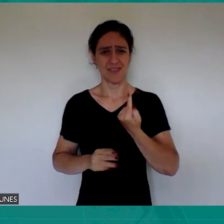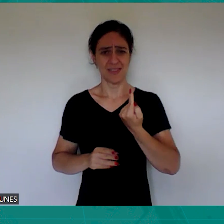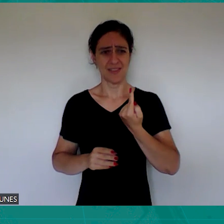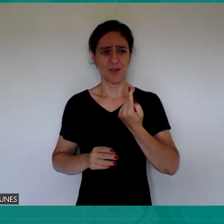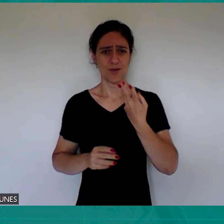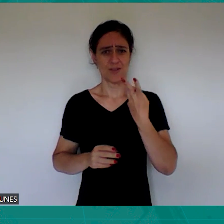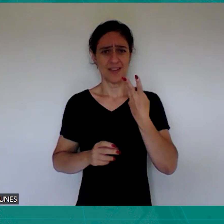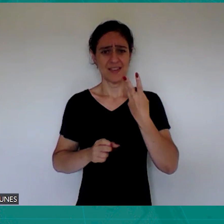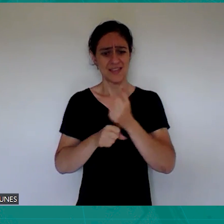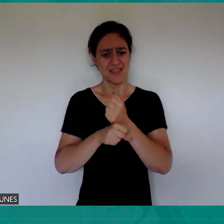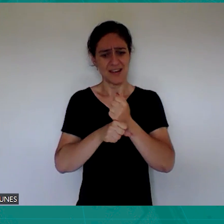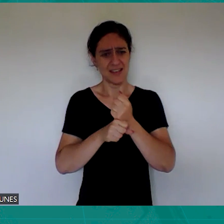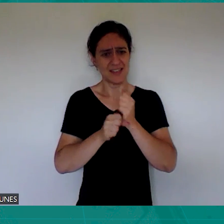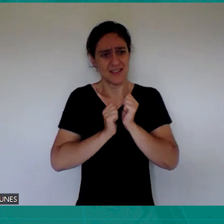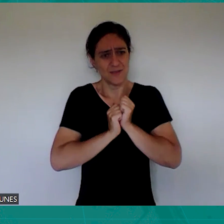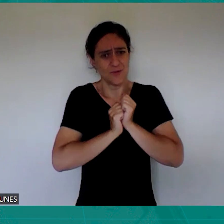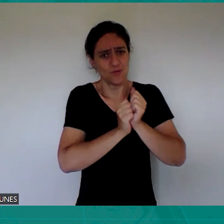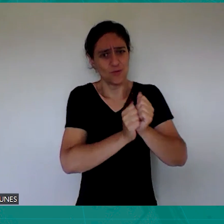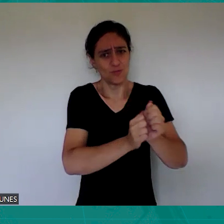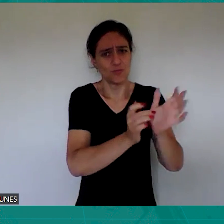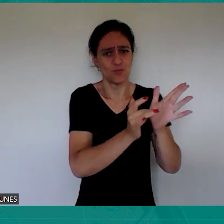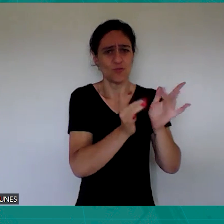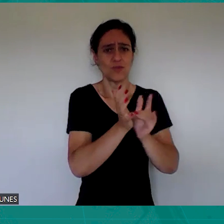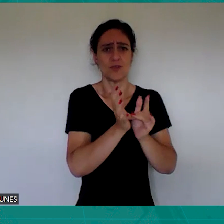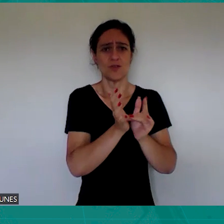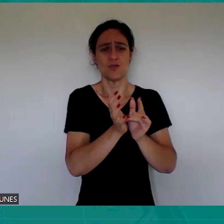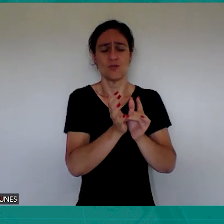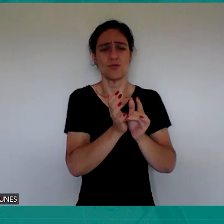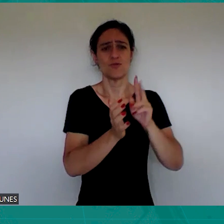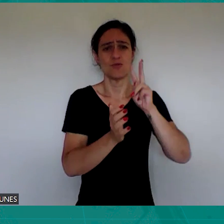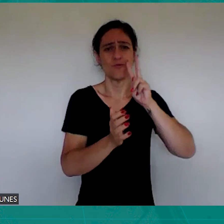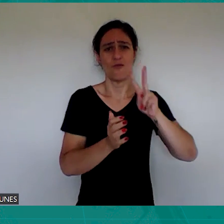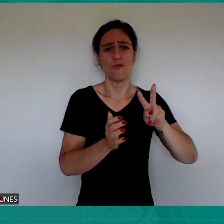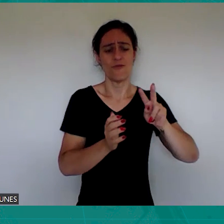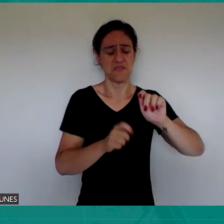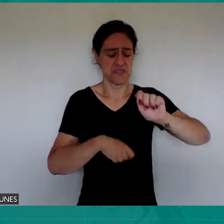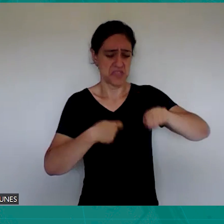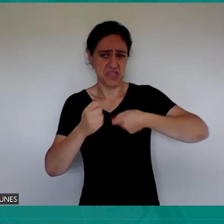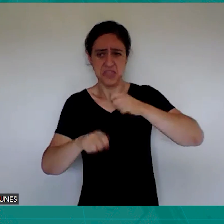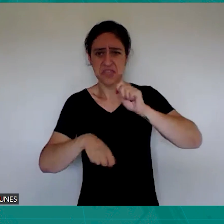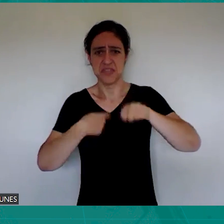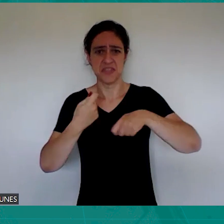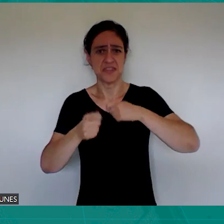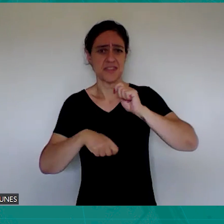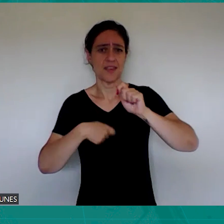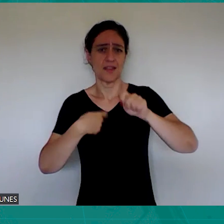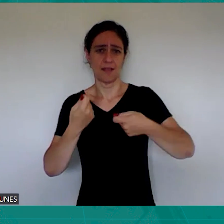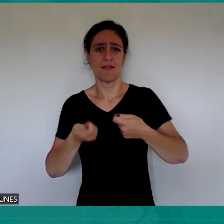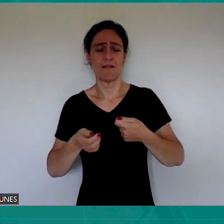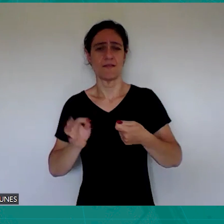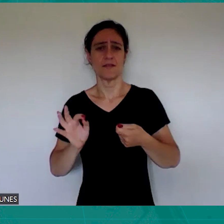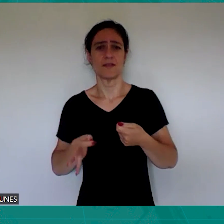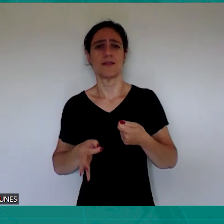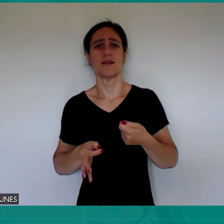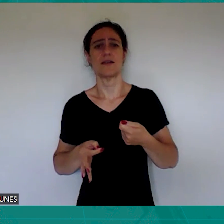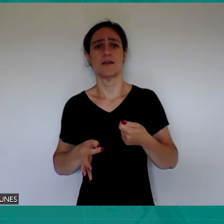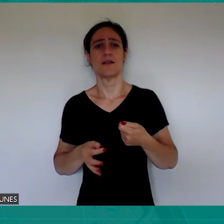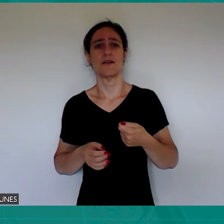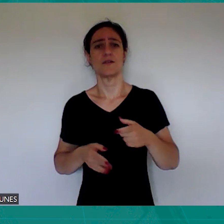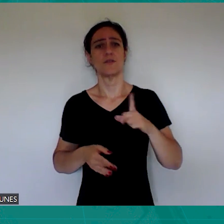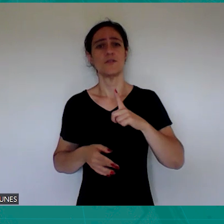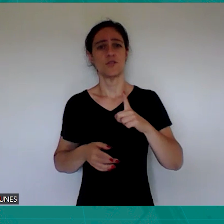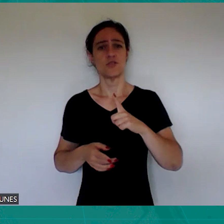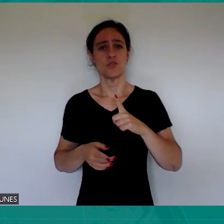Jesus, vendo os sinais que Ele fazia, né? Que maravilha que era aquilo, certo? E tinham direção, tinham